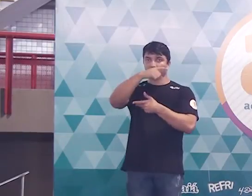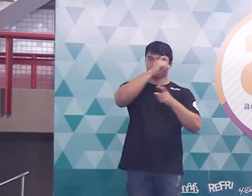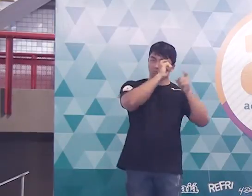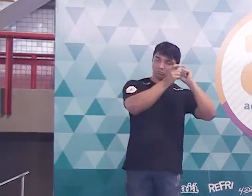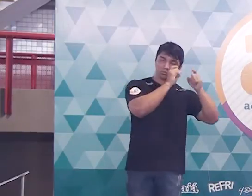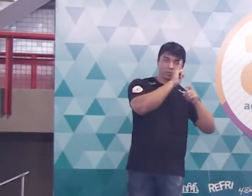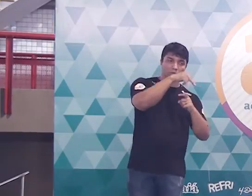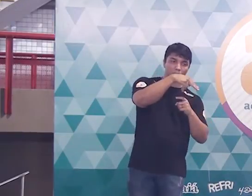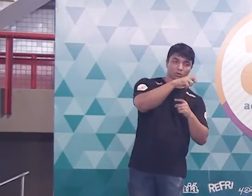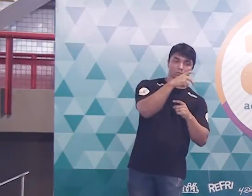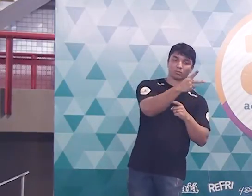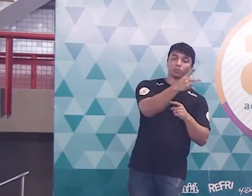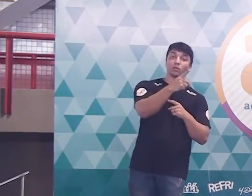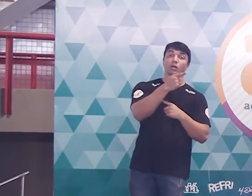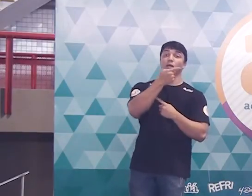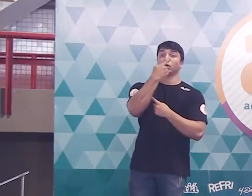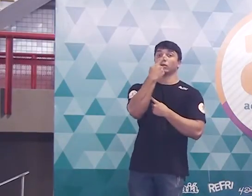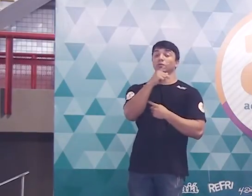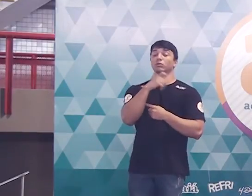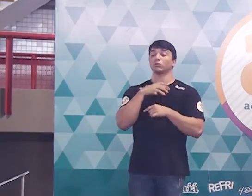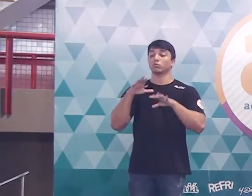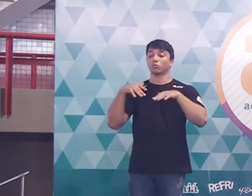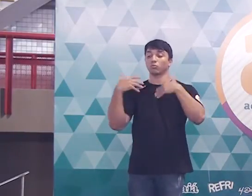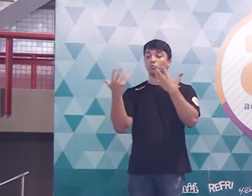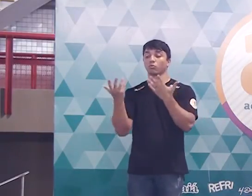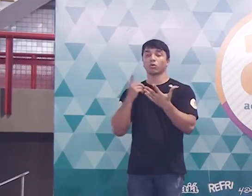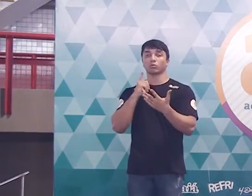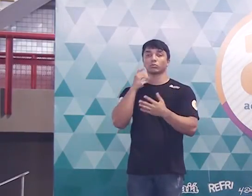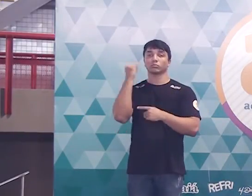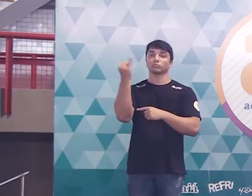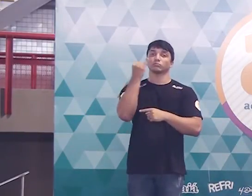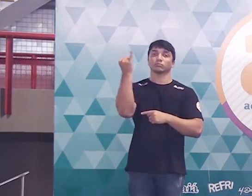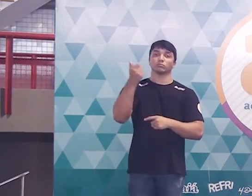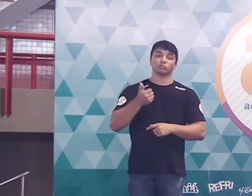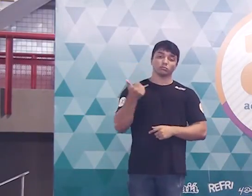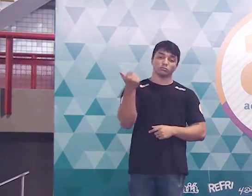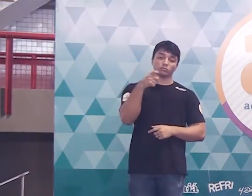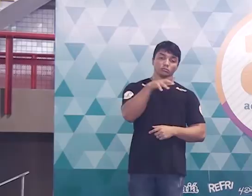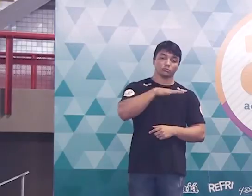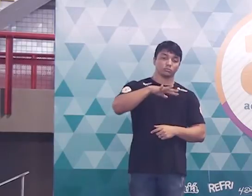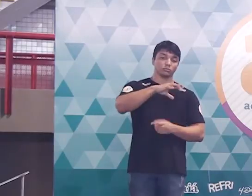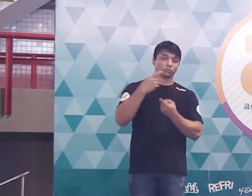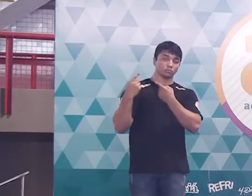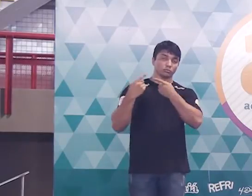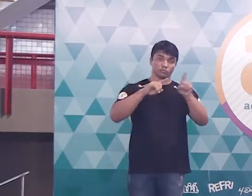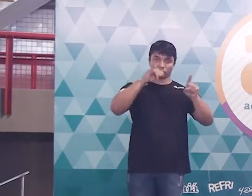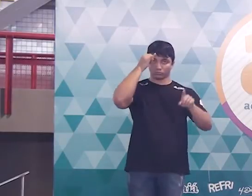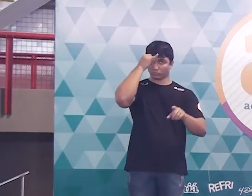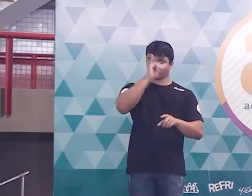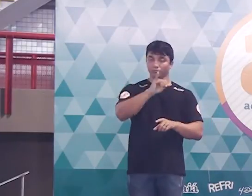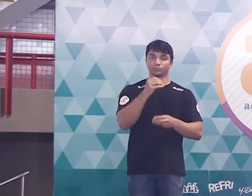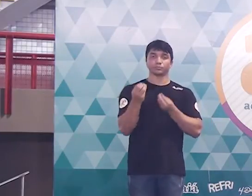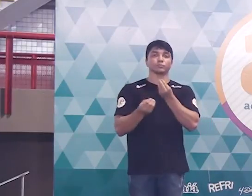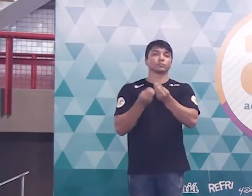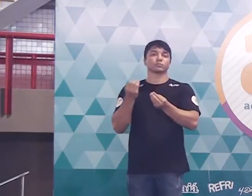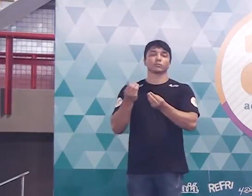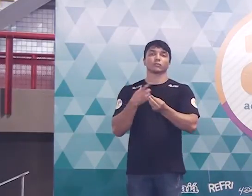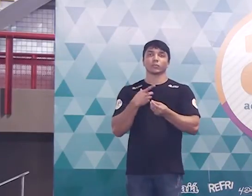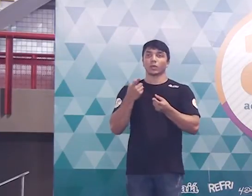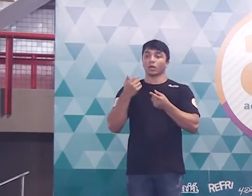INEP, aí pergunta, qual a mais importante medida de quê? Prevenção. Aí você vai